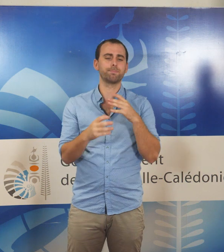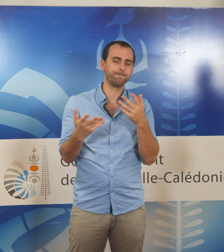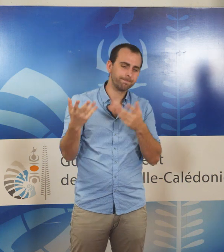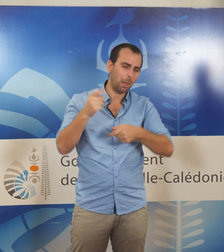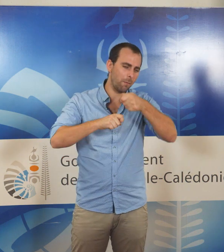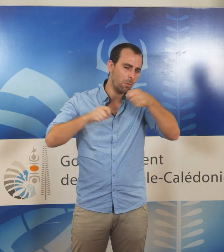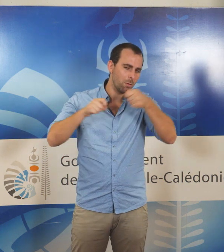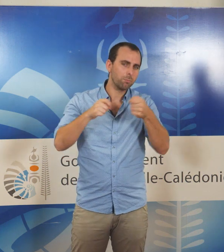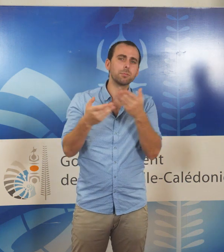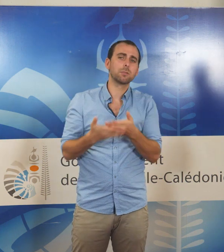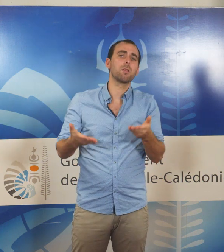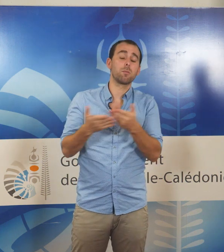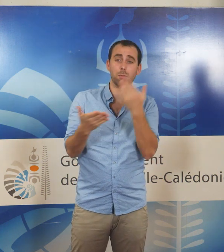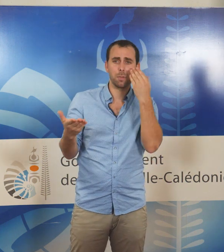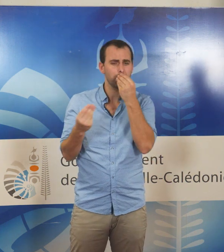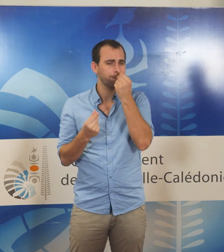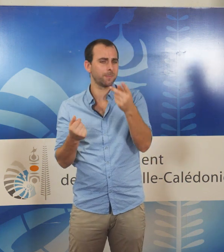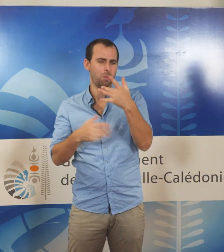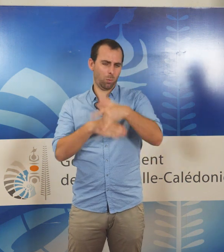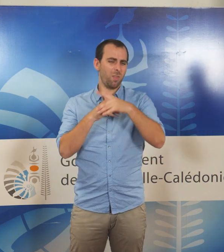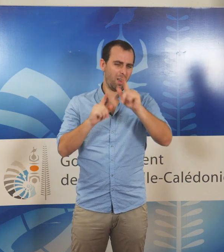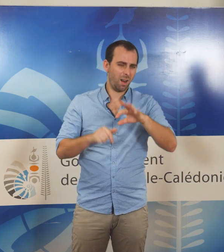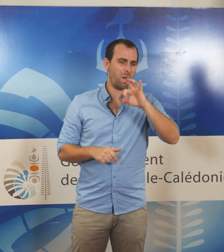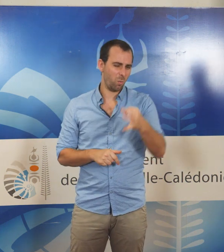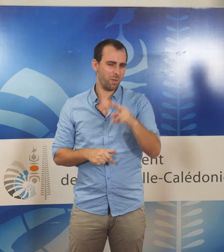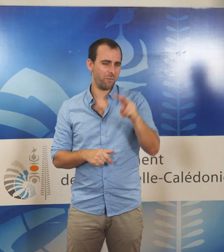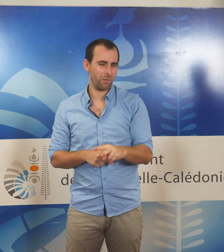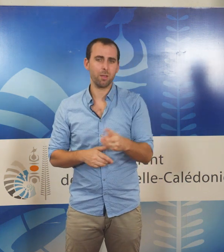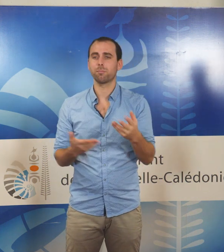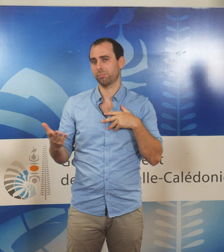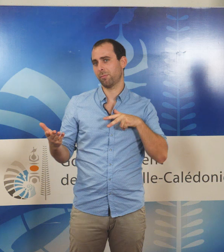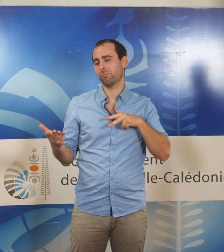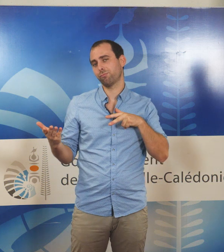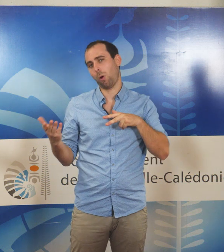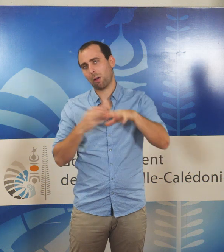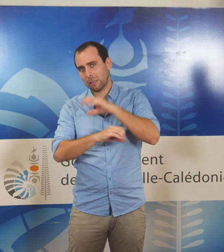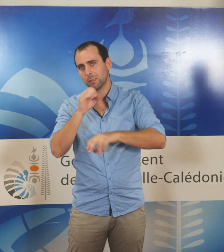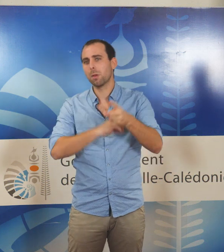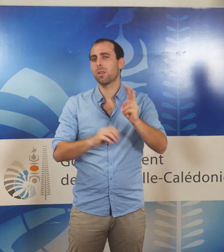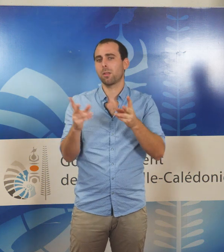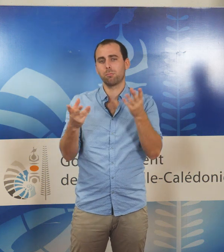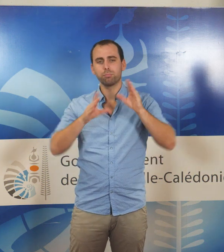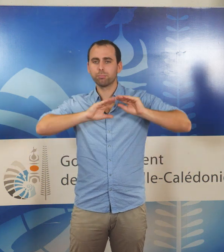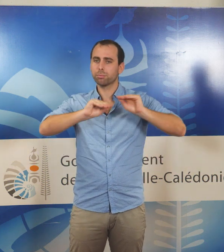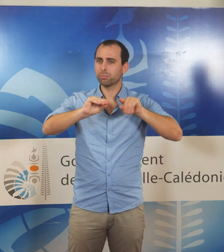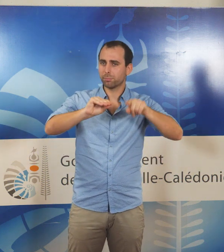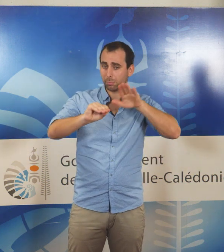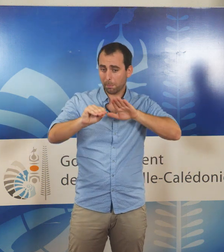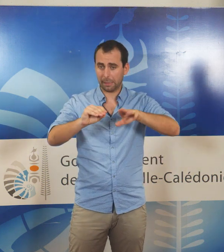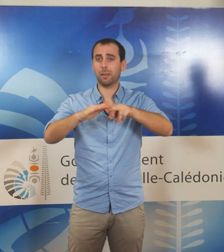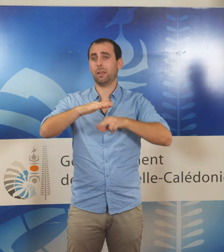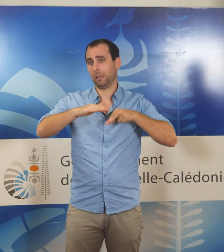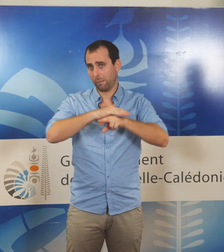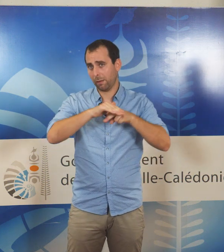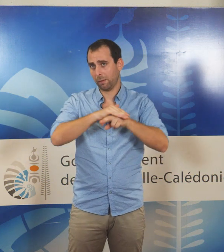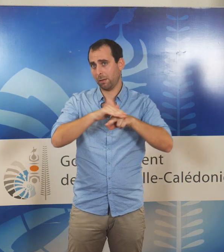voyons qu'il y a peut-être un retard qui a été pris, nous organiserons par exemple des séances de révision. Alors ça ne nous demande